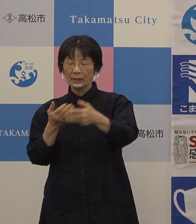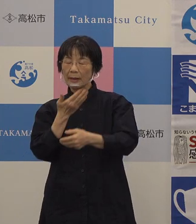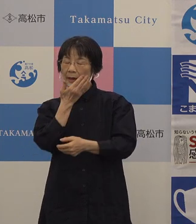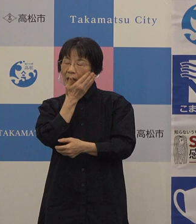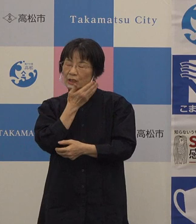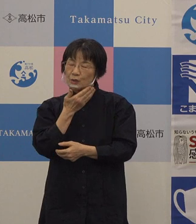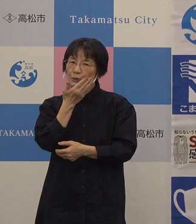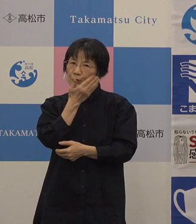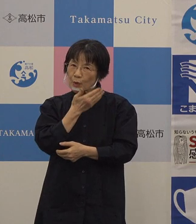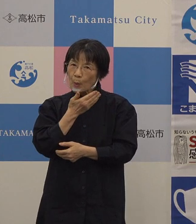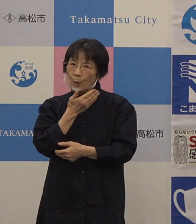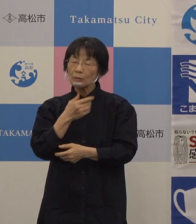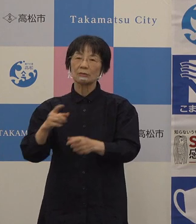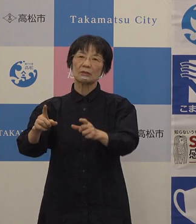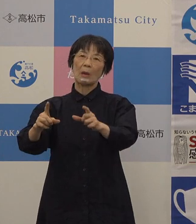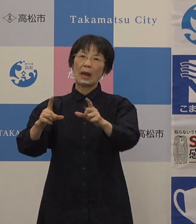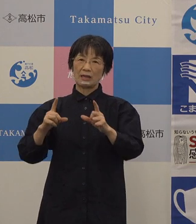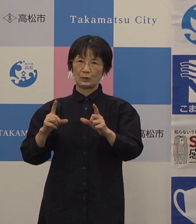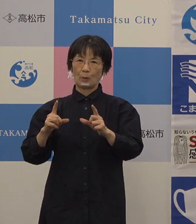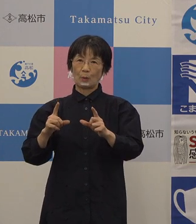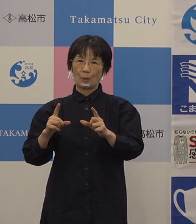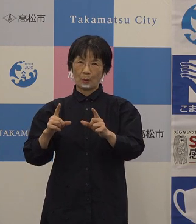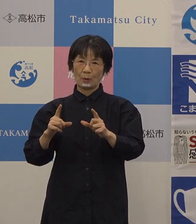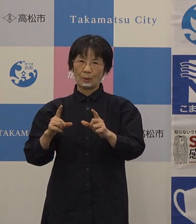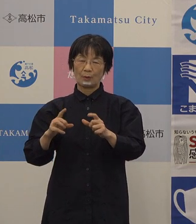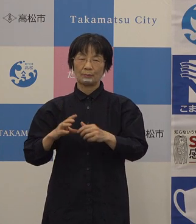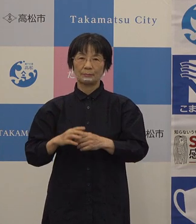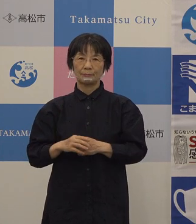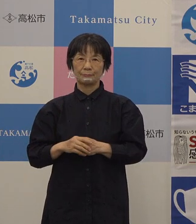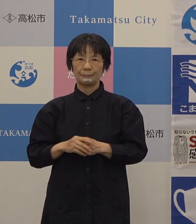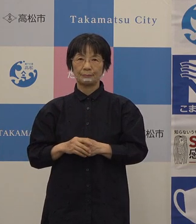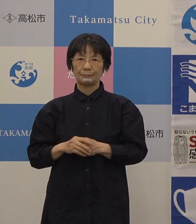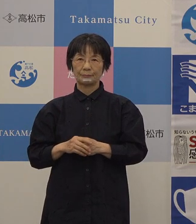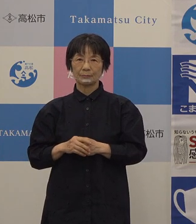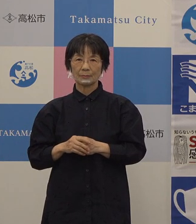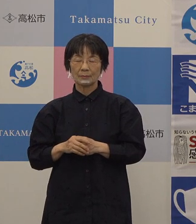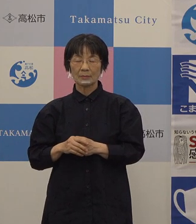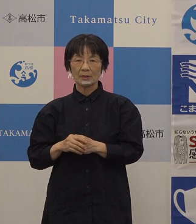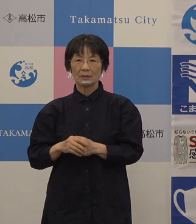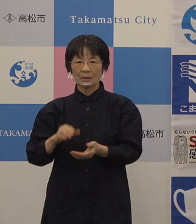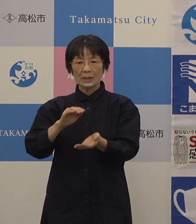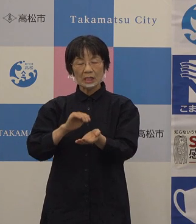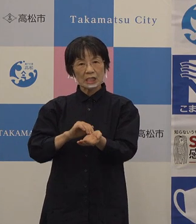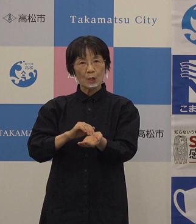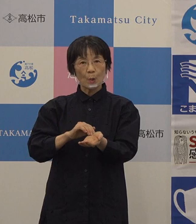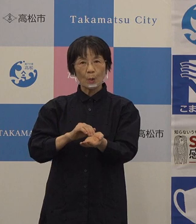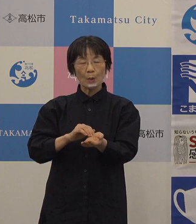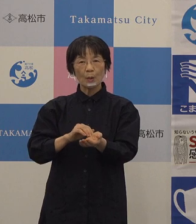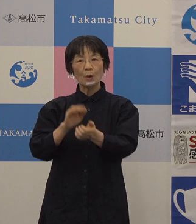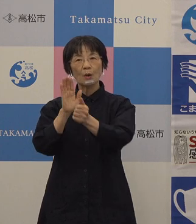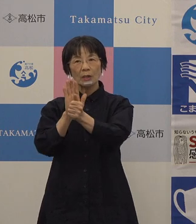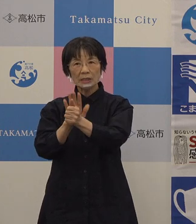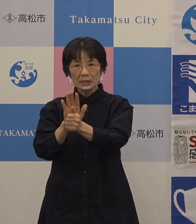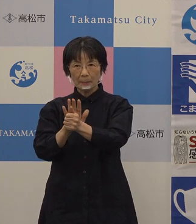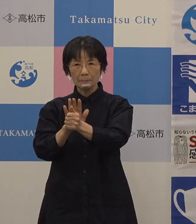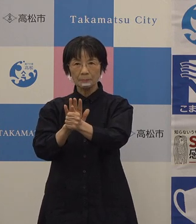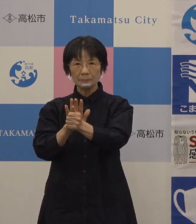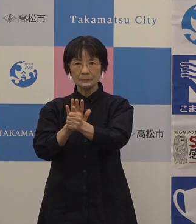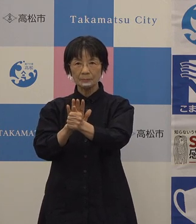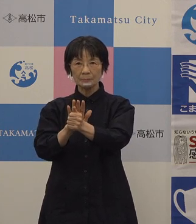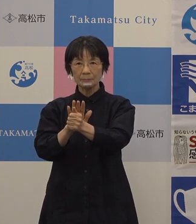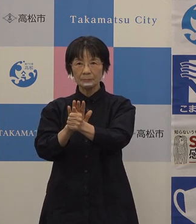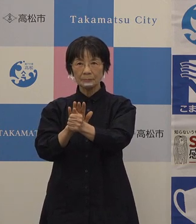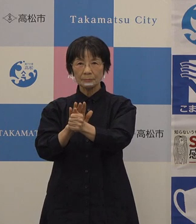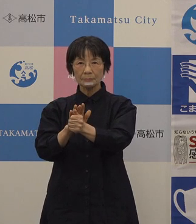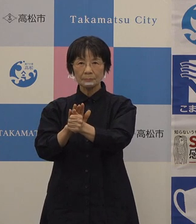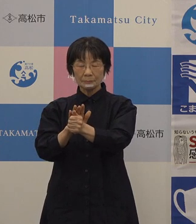と回答いたしておりまして、その中でも特に医療資源 の、医療提